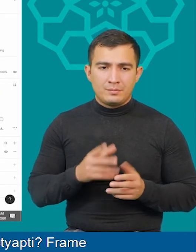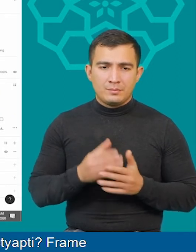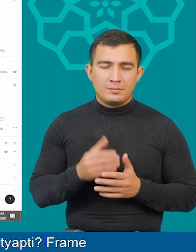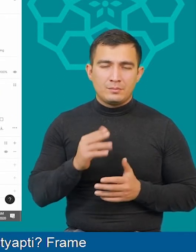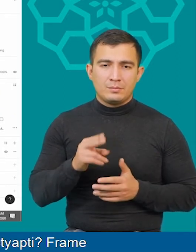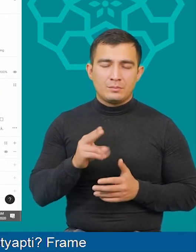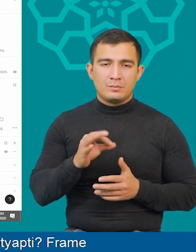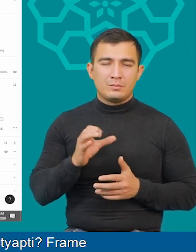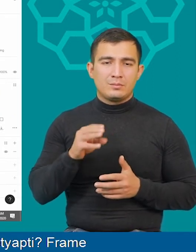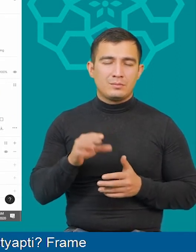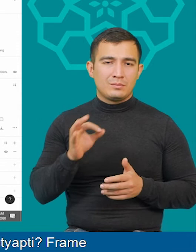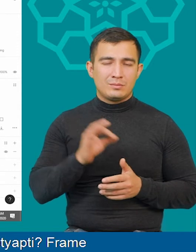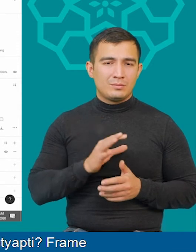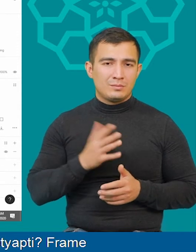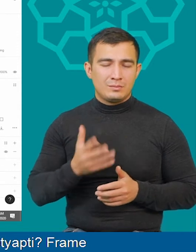haqida emas.